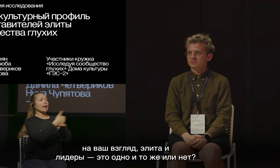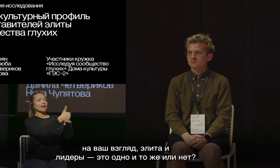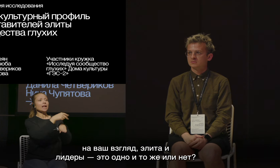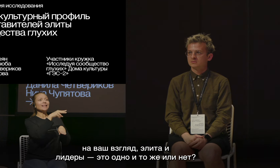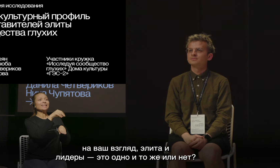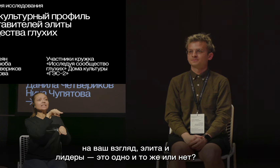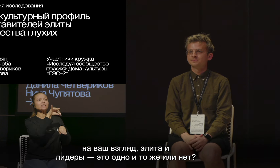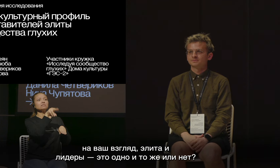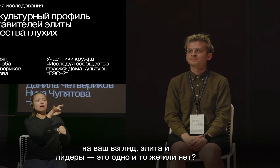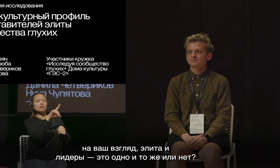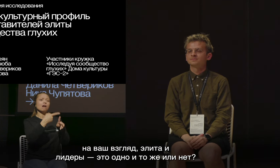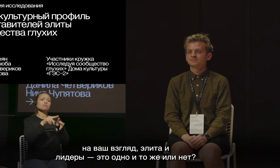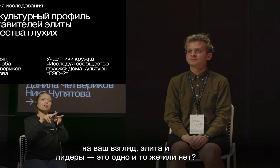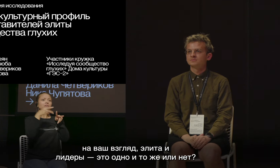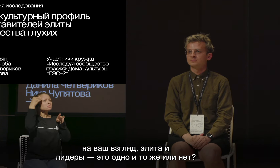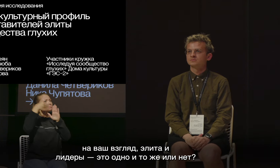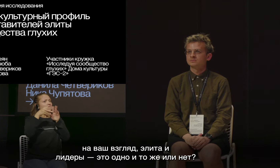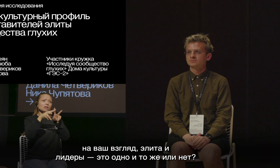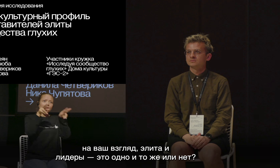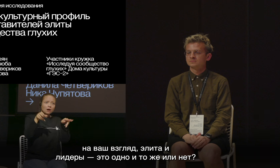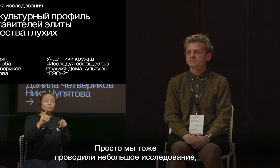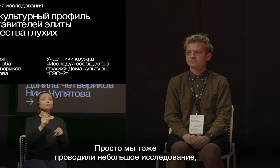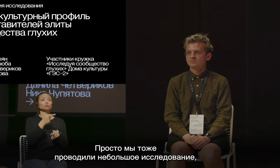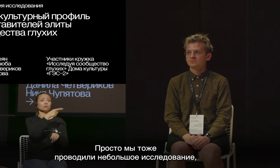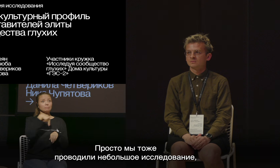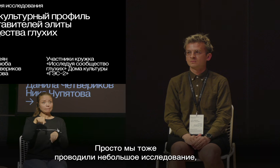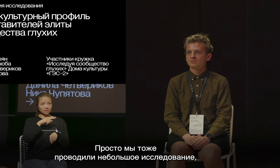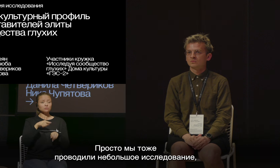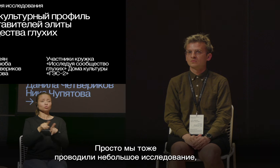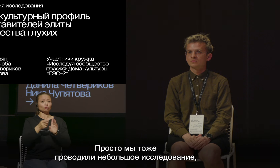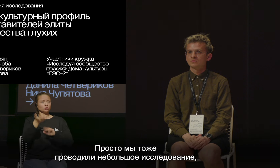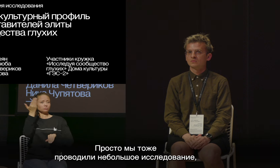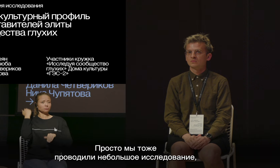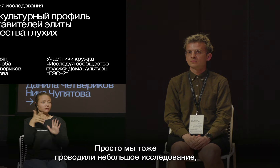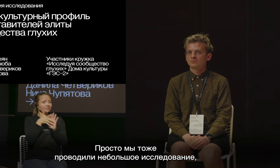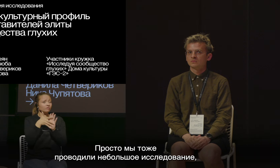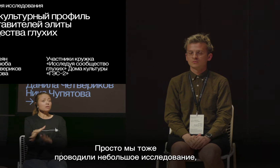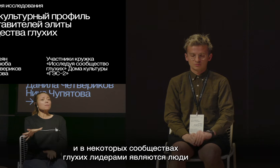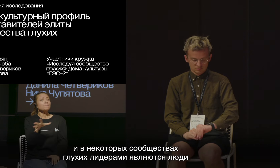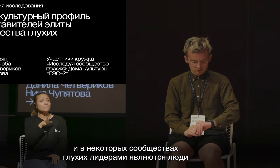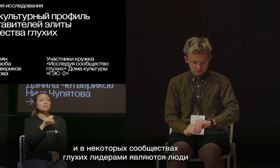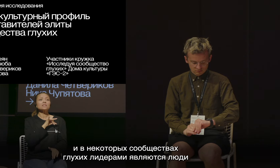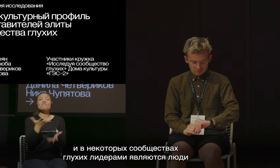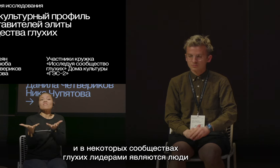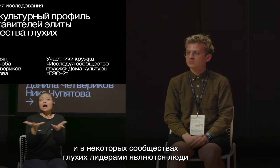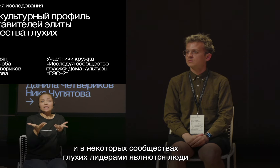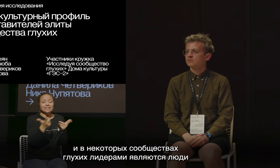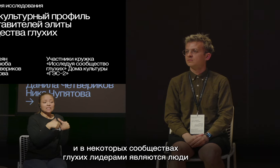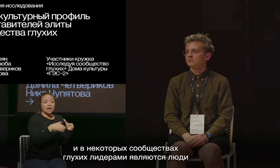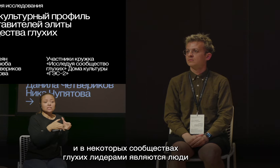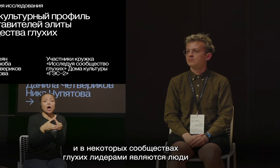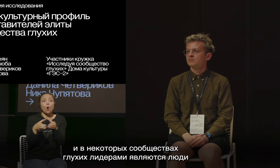нет? Просто мы тоже проводили небольшое исследование, и в некоторых сообществах глухих